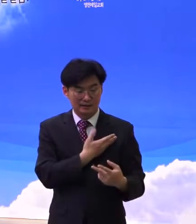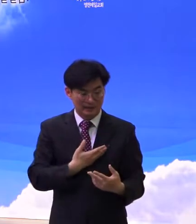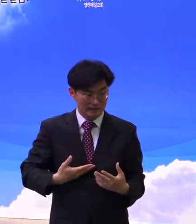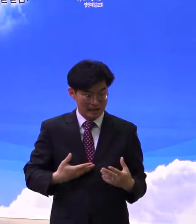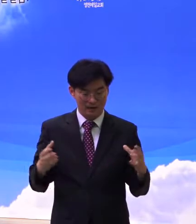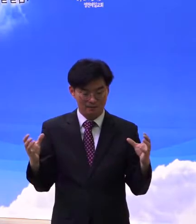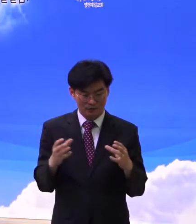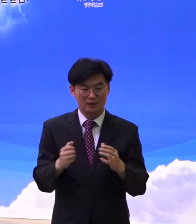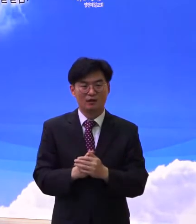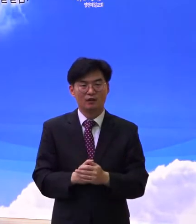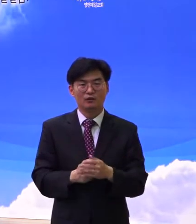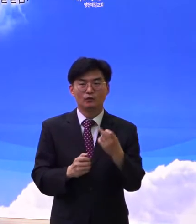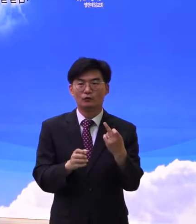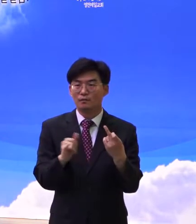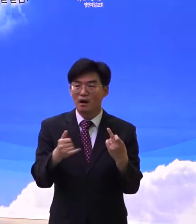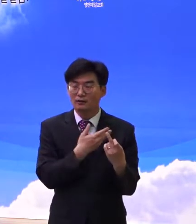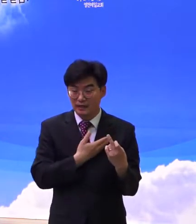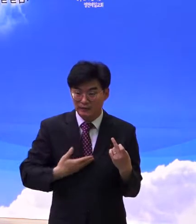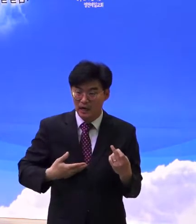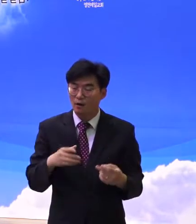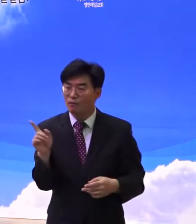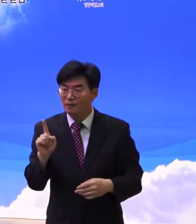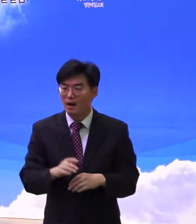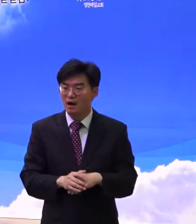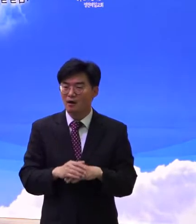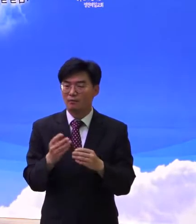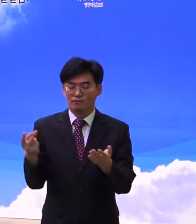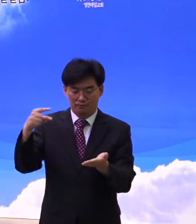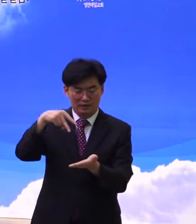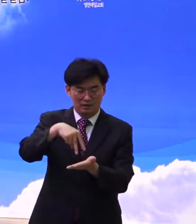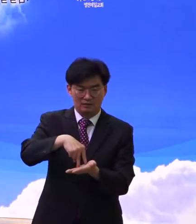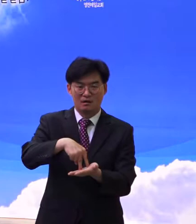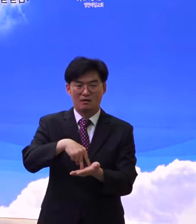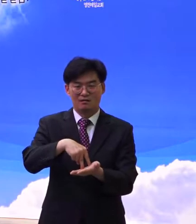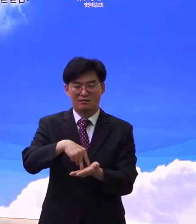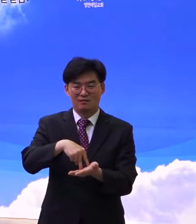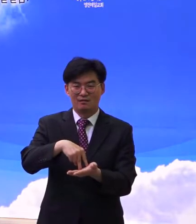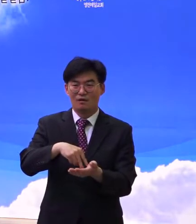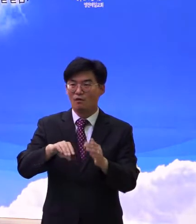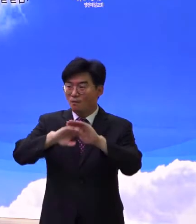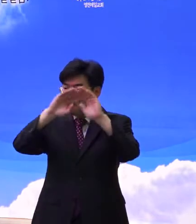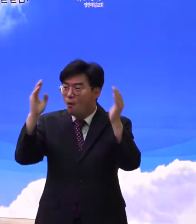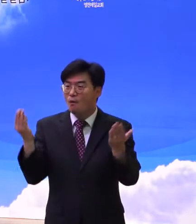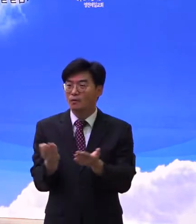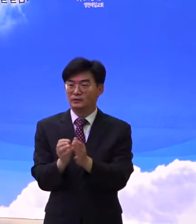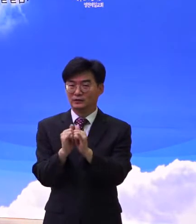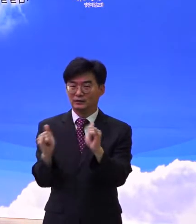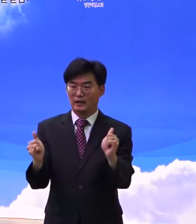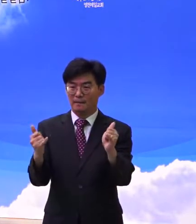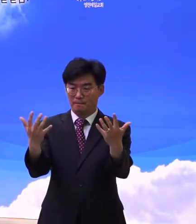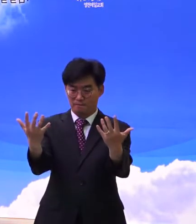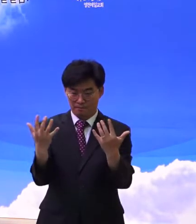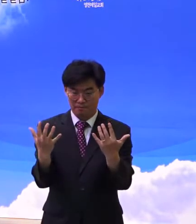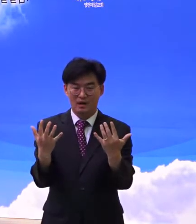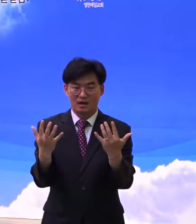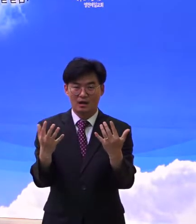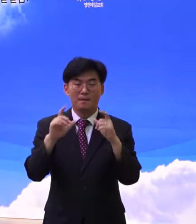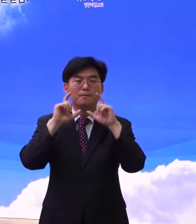이 12명의 제자들이 그 자리에서 함께 일어나서 천하만국의 사람들 앞에서 소리를